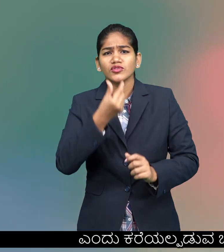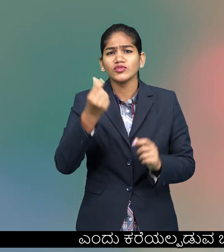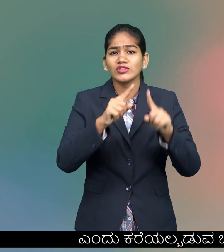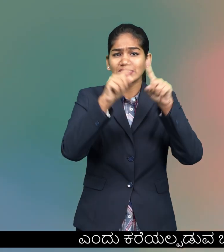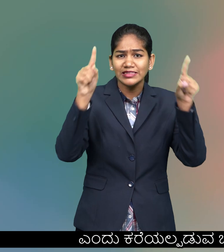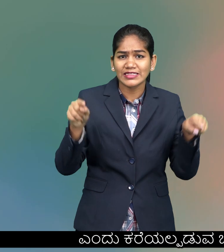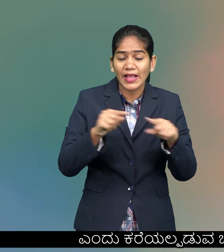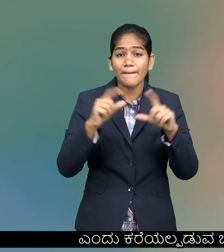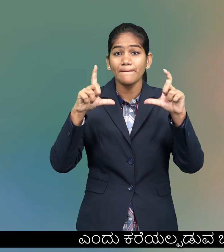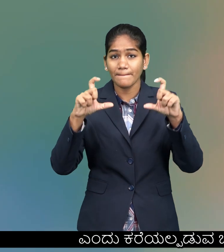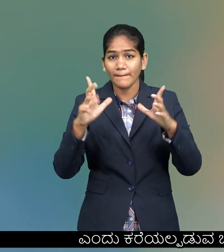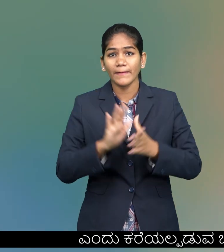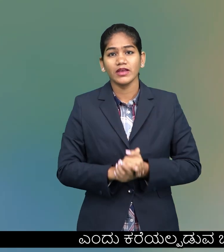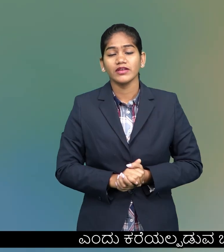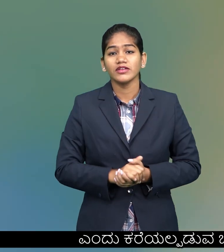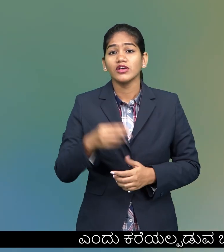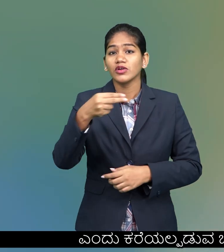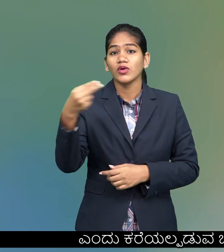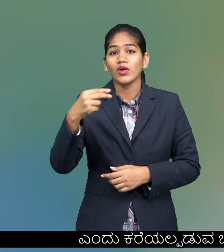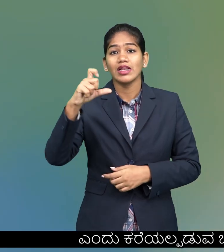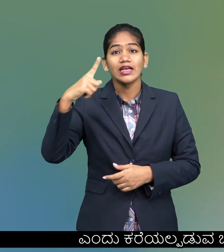ಕರೆಯಲ್ಪಡುವ ಚಿತ್ರಗಳನ್ನು ಬಳಸಿ ತೋರಿಸಬಹುದು.